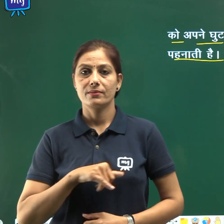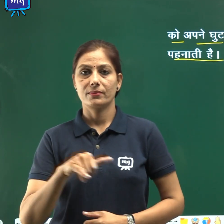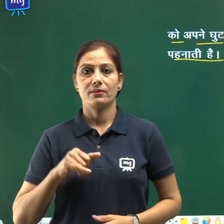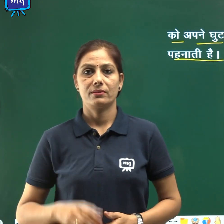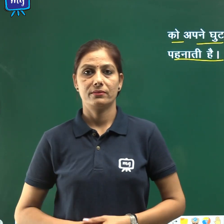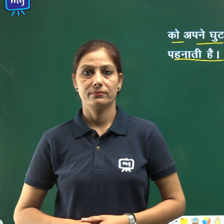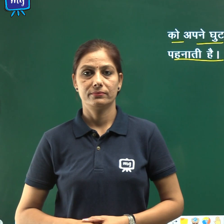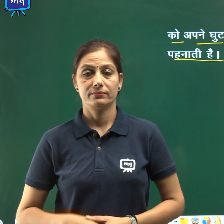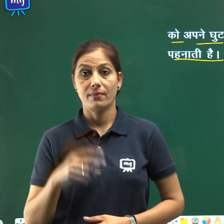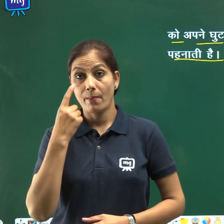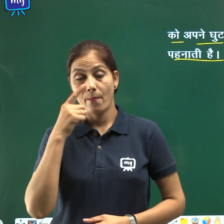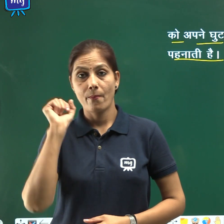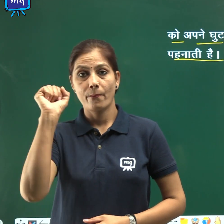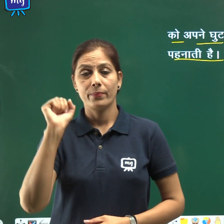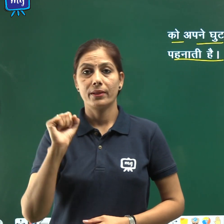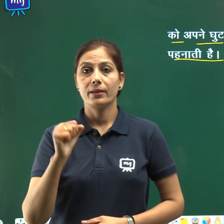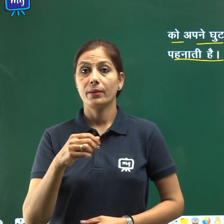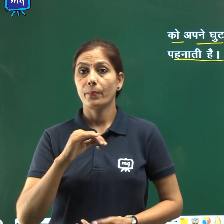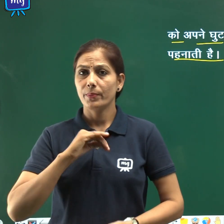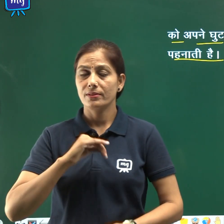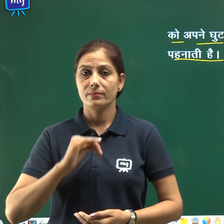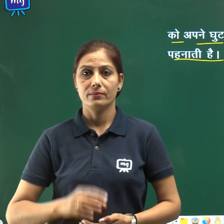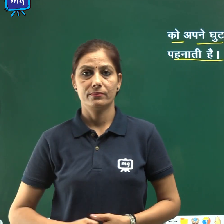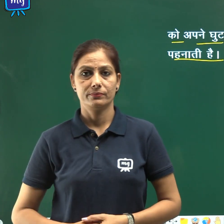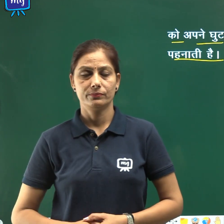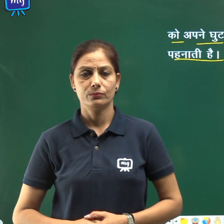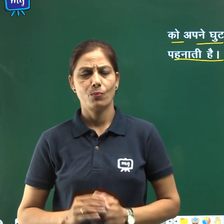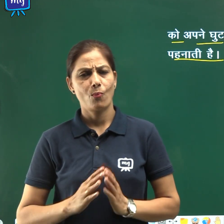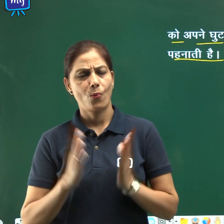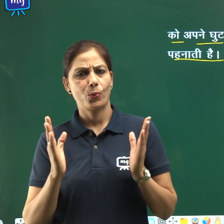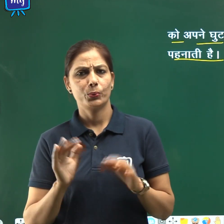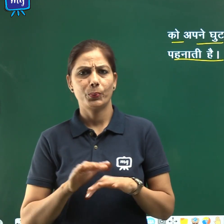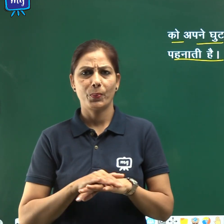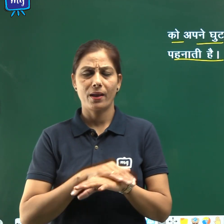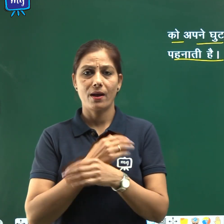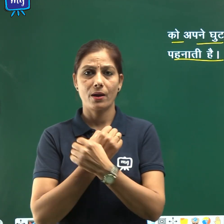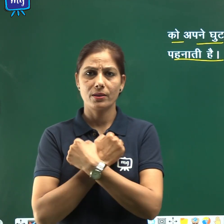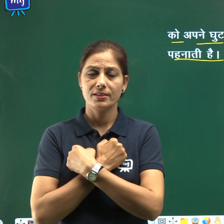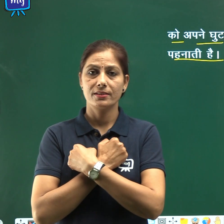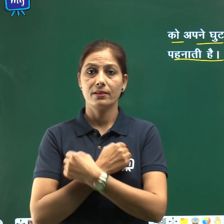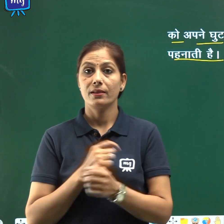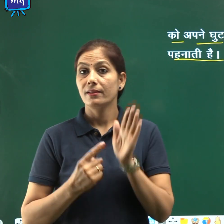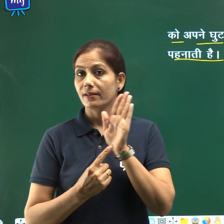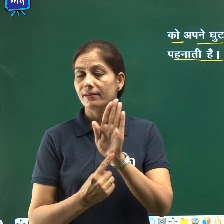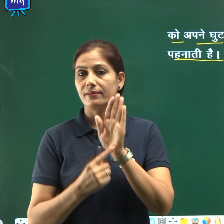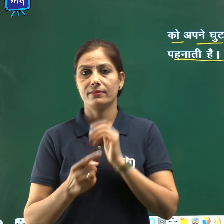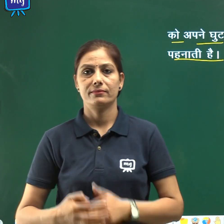प्रकार माँ अपने बच्चे पर बहुत स्नेह प्रदर्शित करती है।